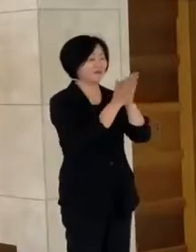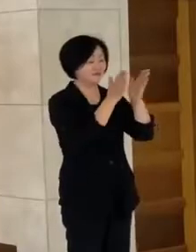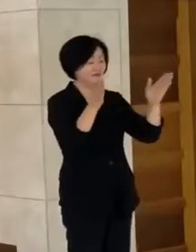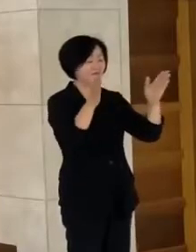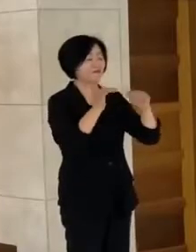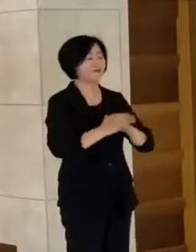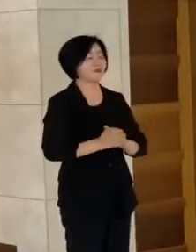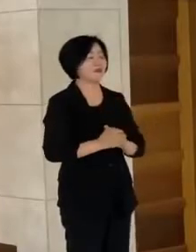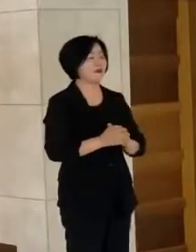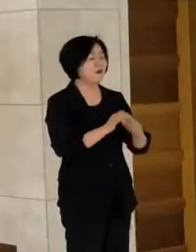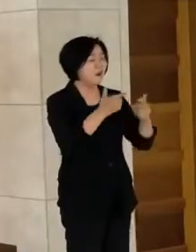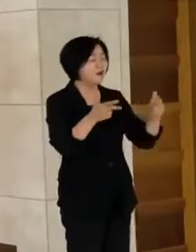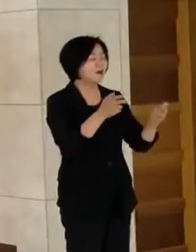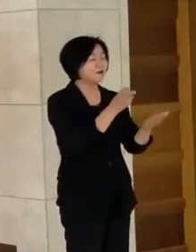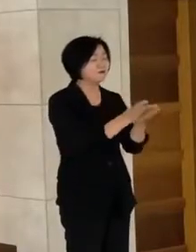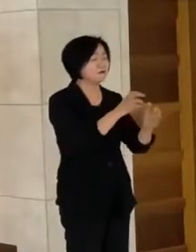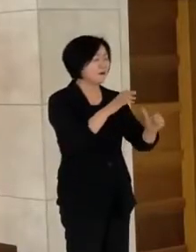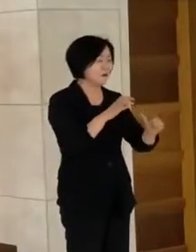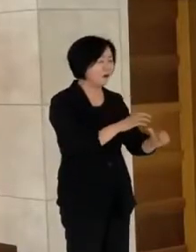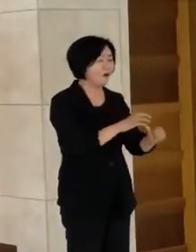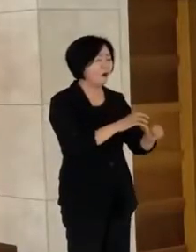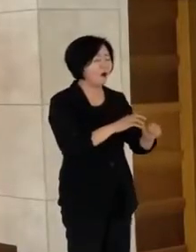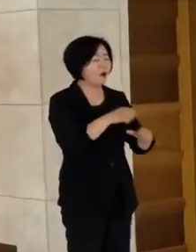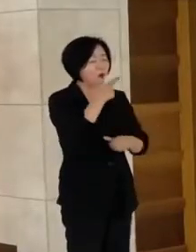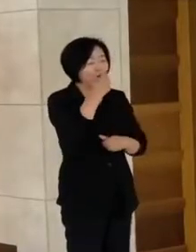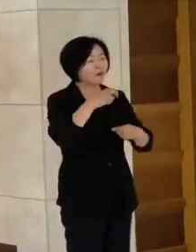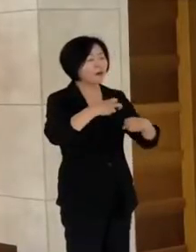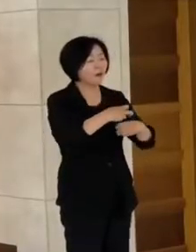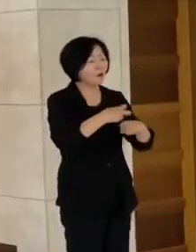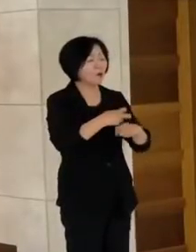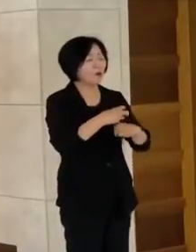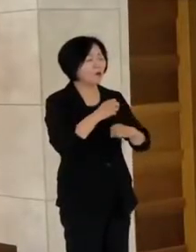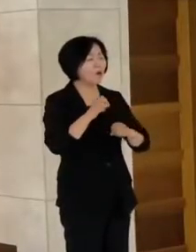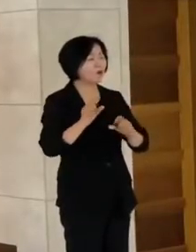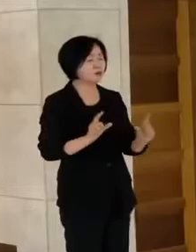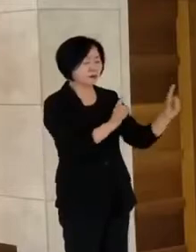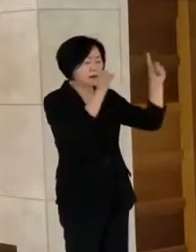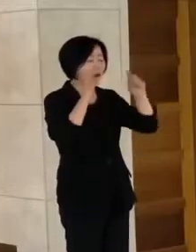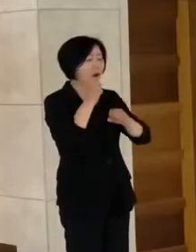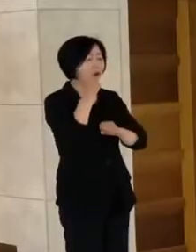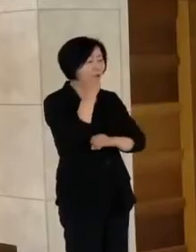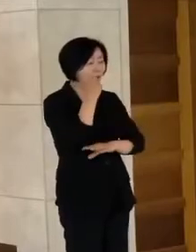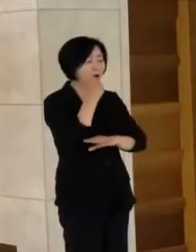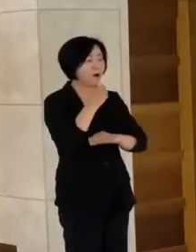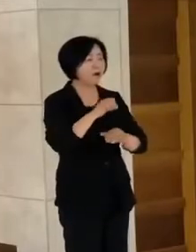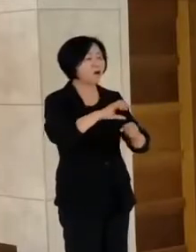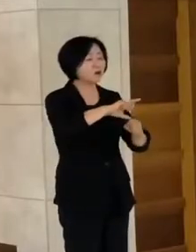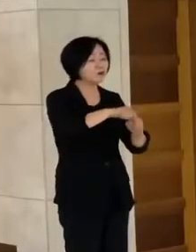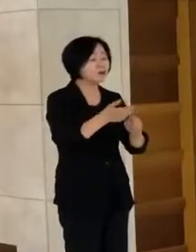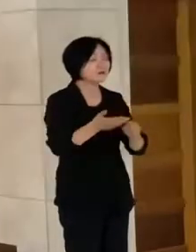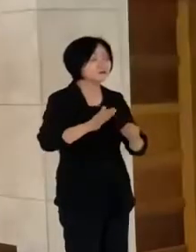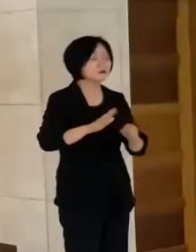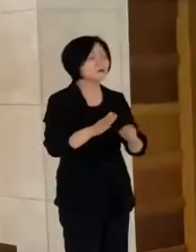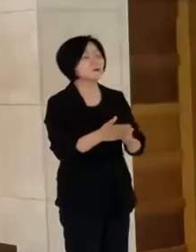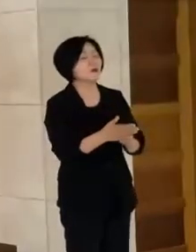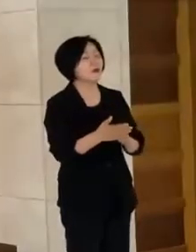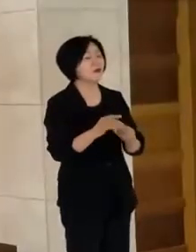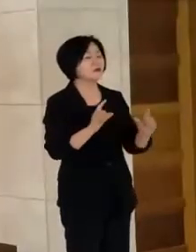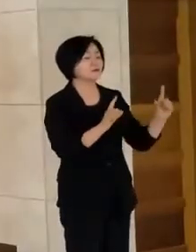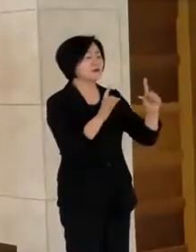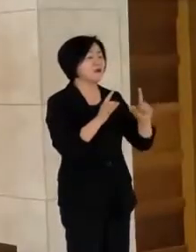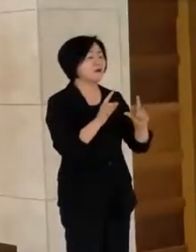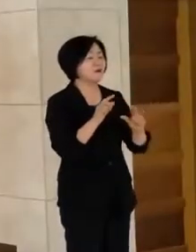그간 중첩기제와 부족한 교통 인프라로 수도권이지만 수도권 주민의